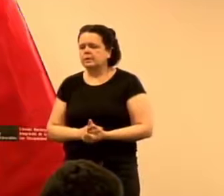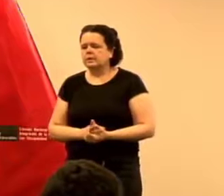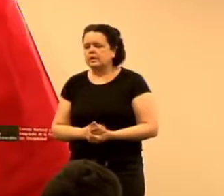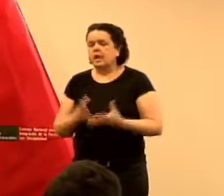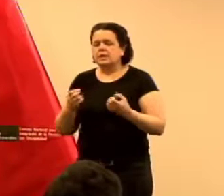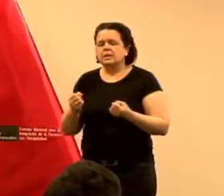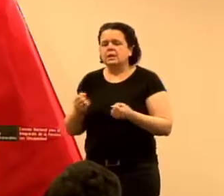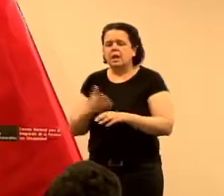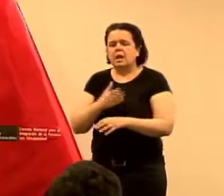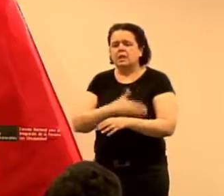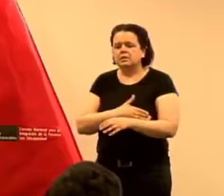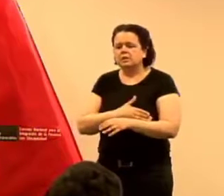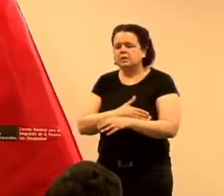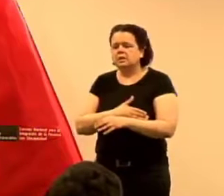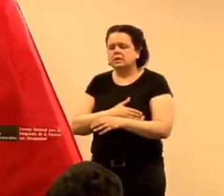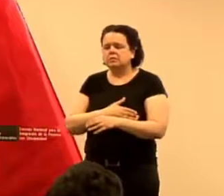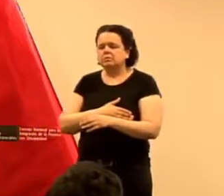Quisiera, antes de pasar al módulo,